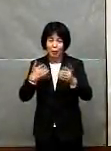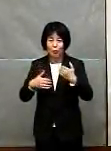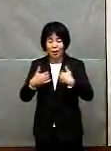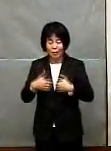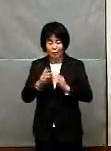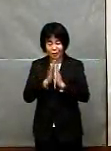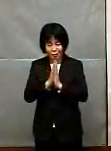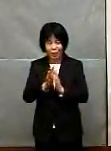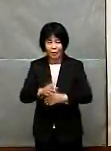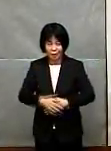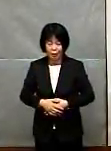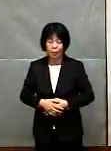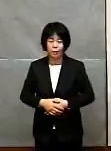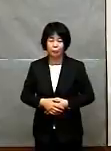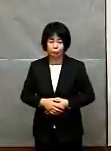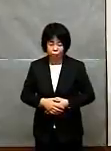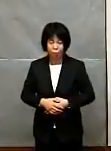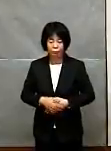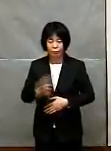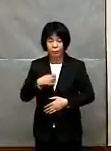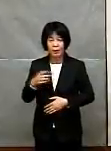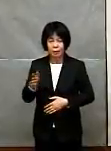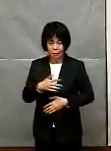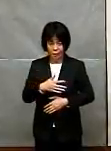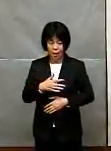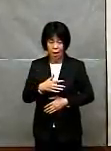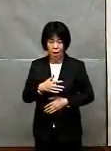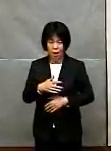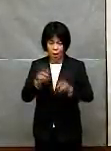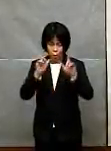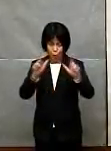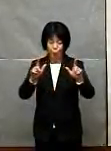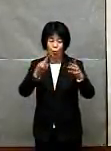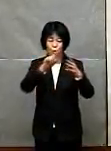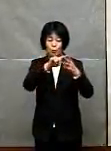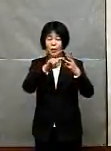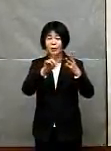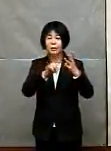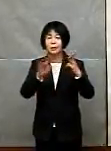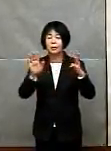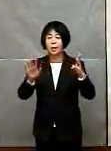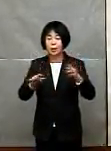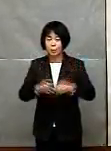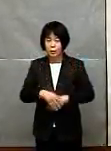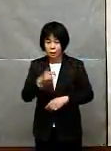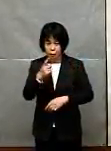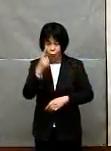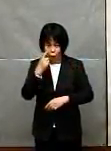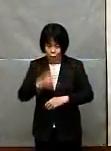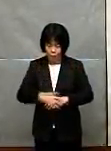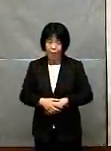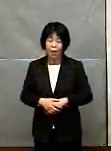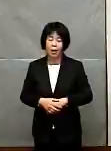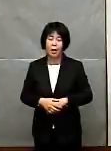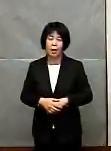います。では私から発表が3点ございます。1点目であ